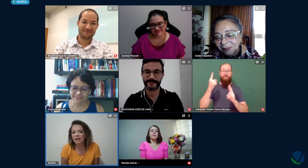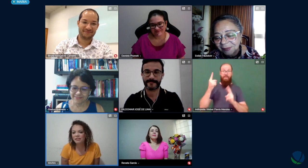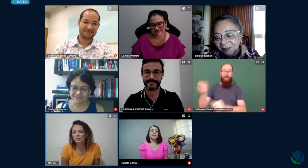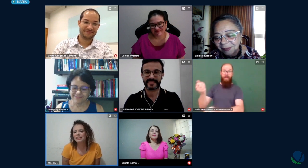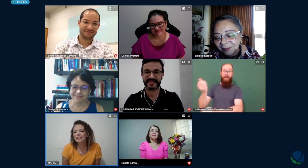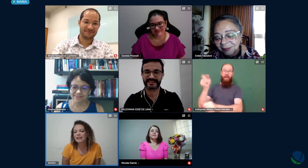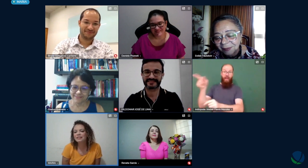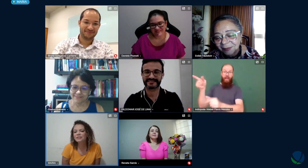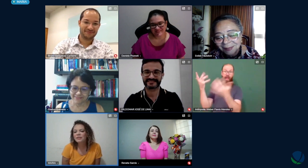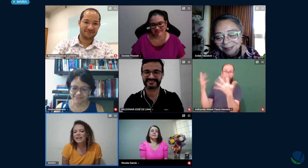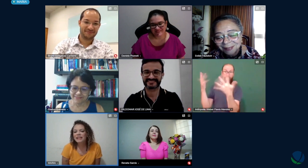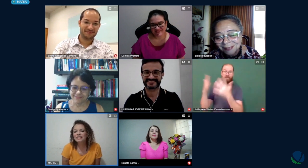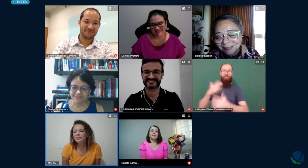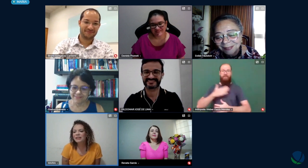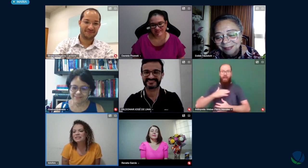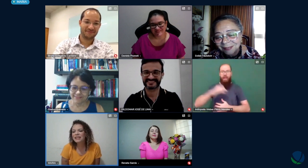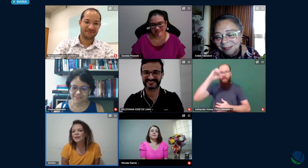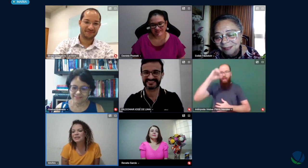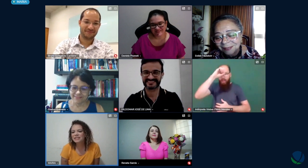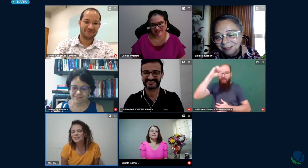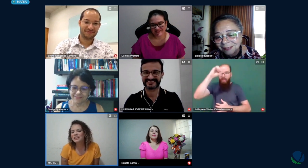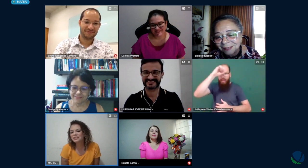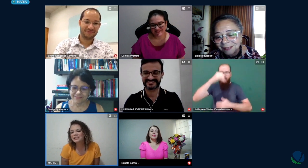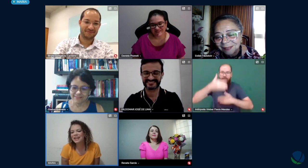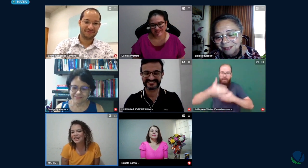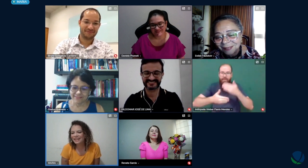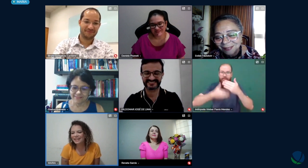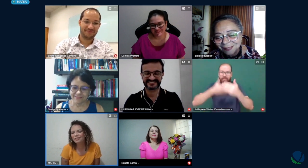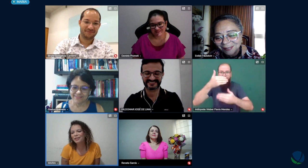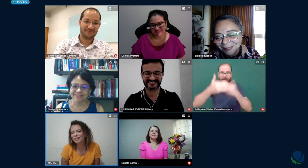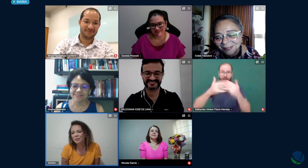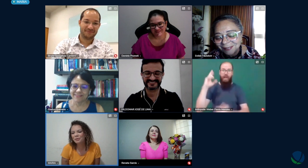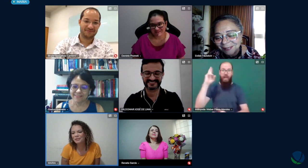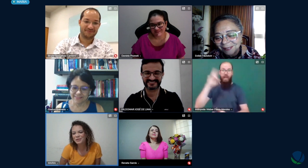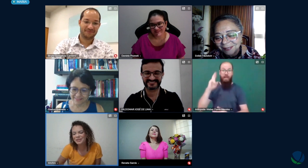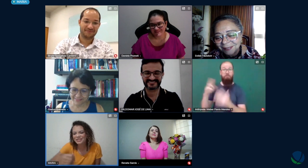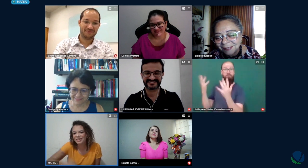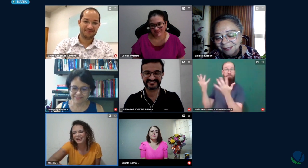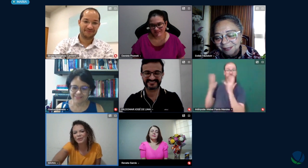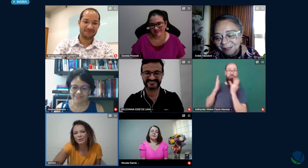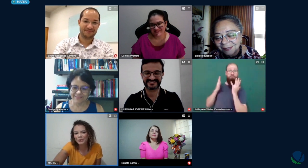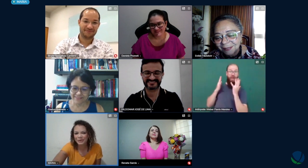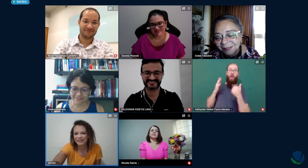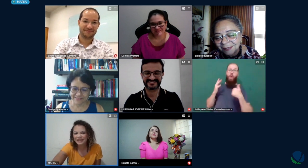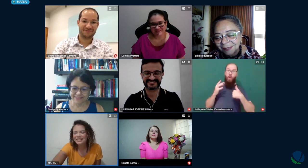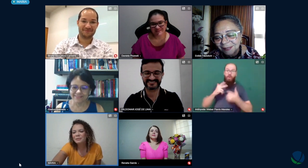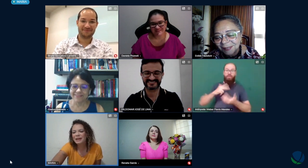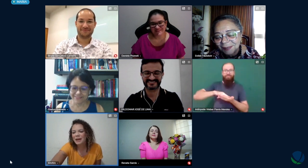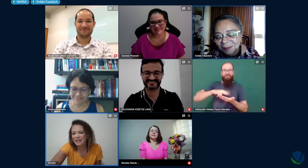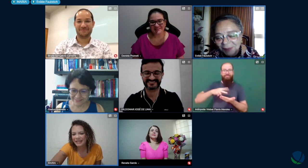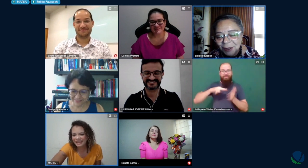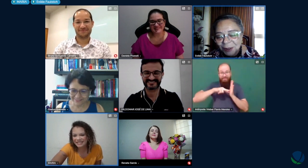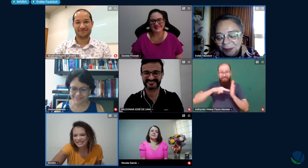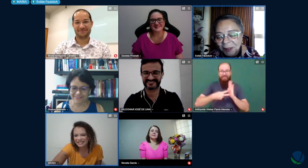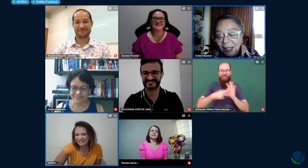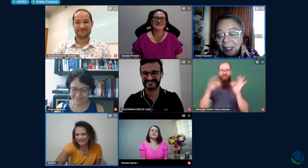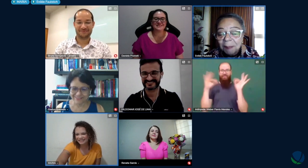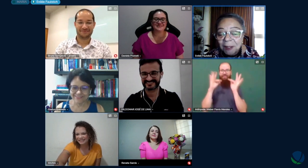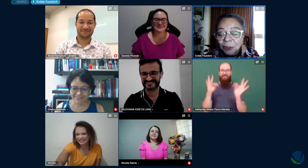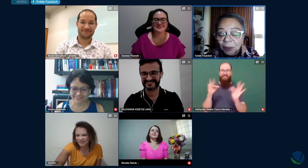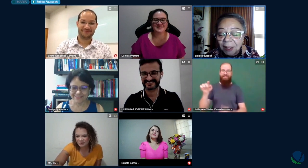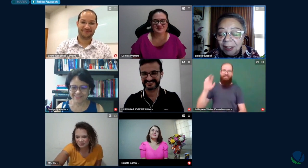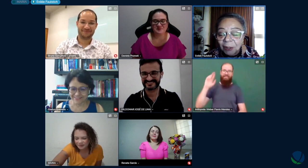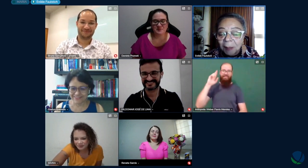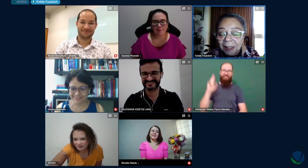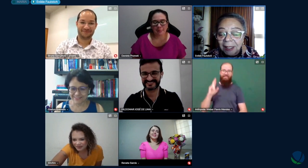quando eu estava aprendendo. Então, é dizer que é uma satisfação estar aqui vendo uma professora se tornar doutora. Parabéns. E